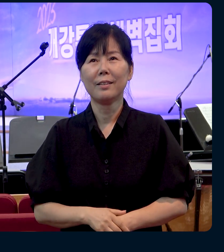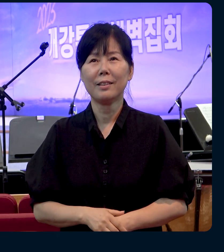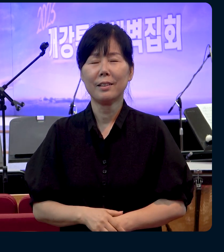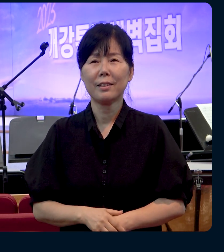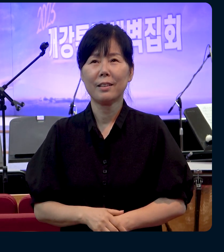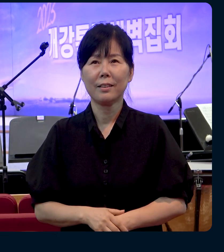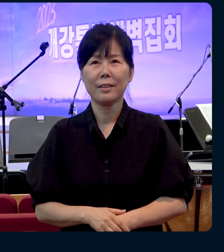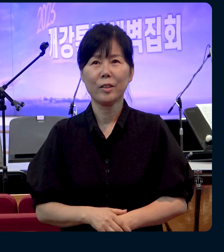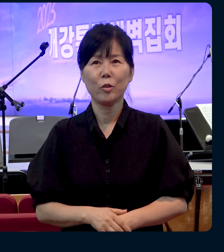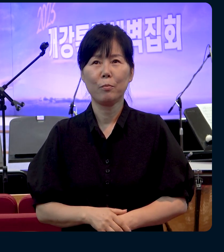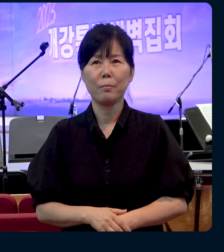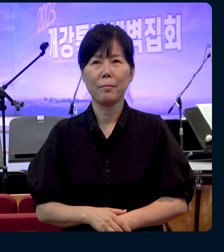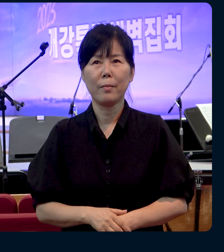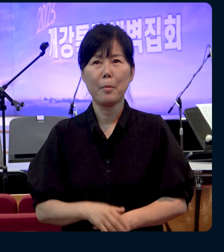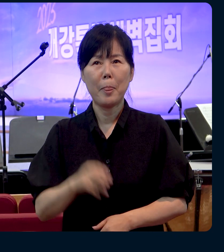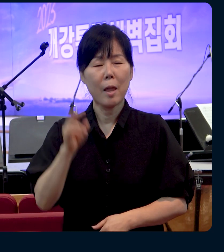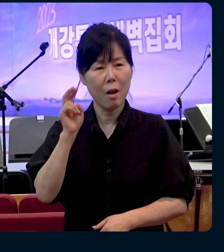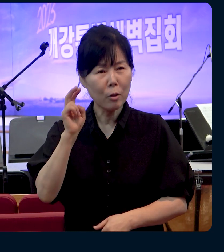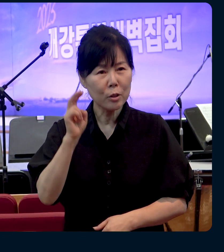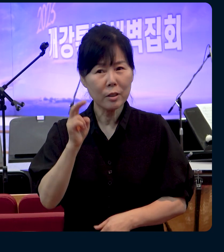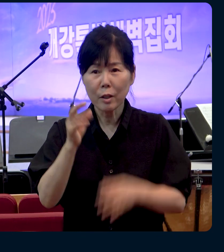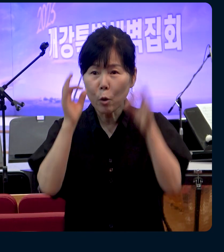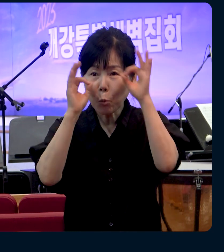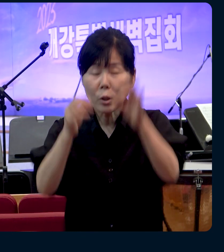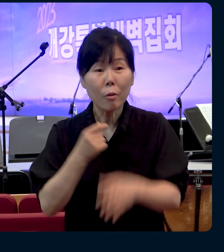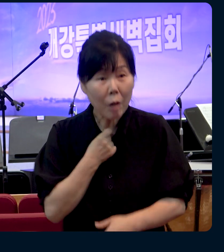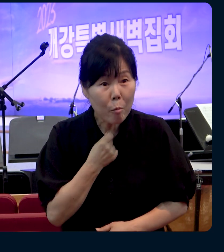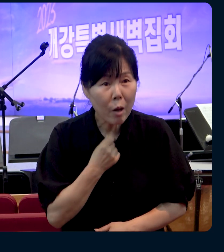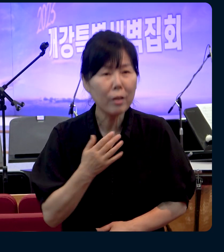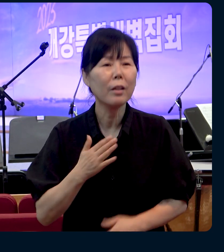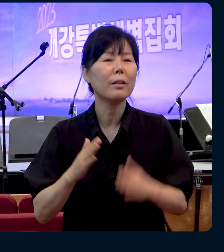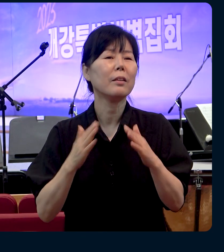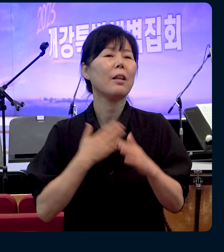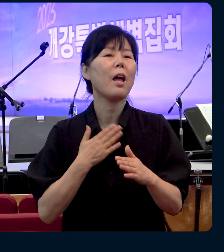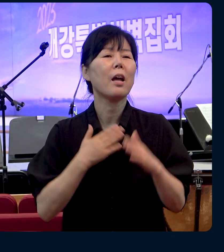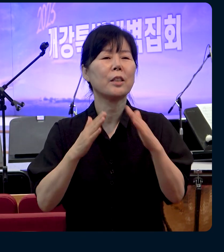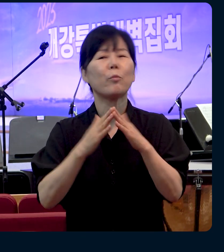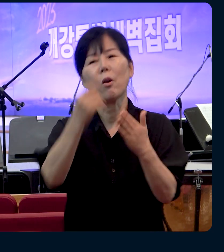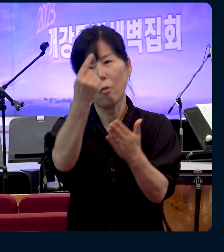듭니다. 혹시 보고 싶으면 저희 집에 오시면 되겠습니다.